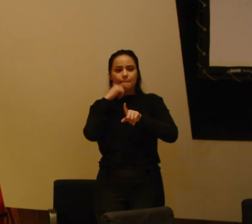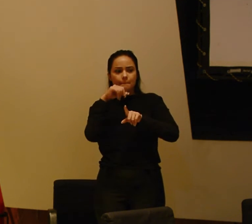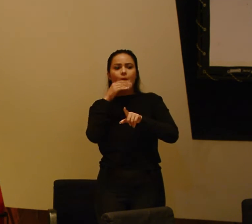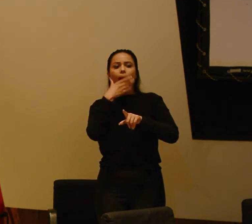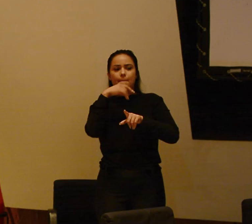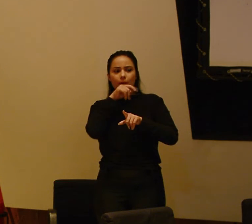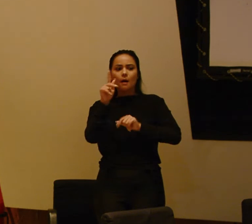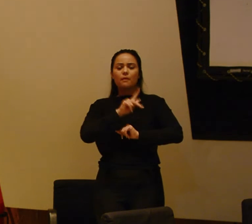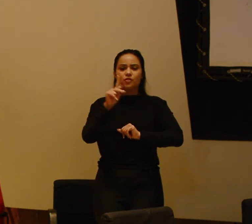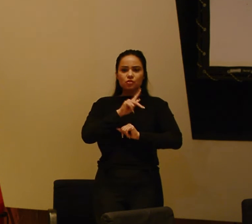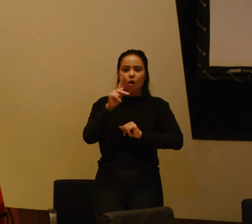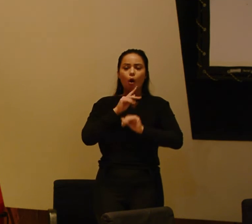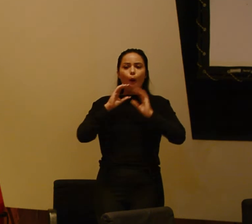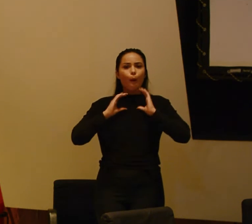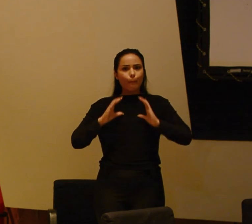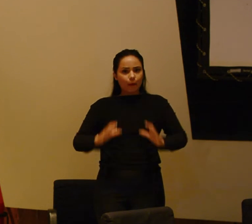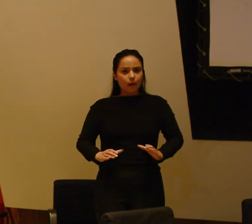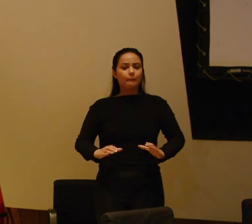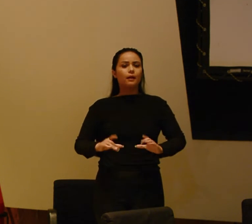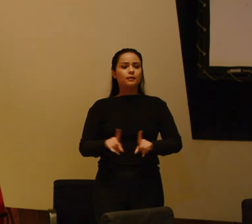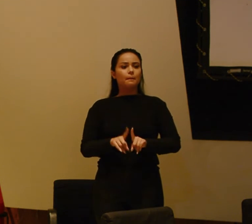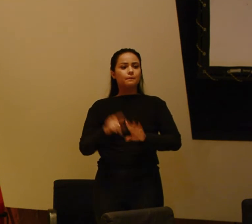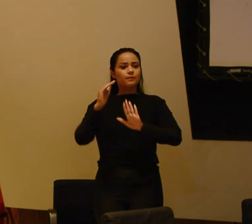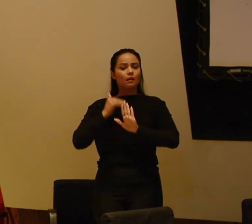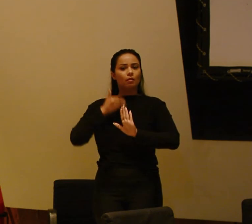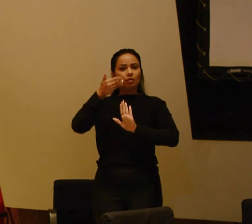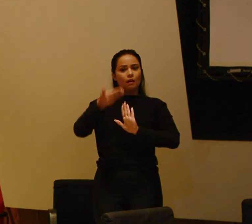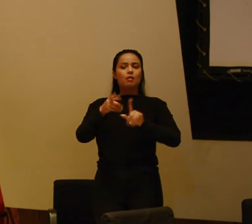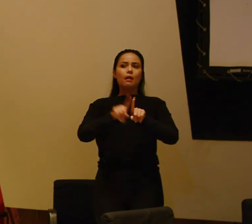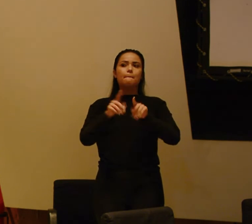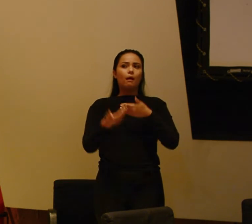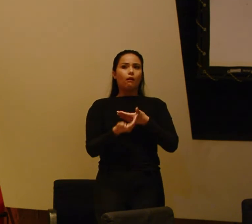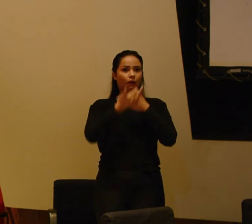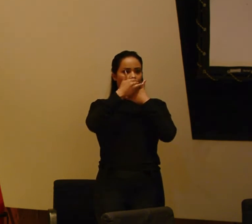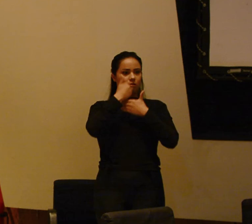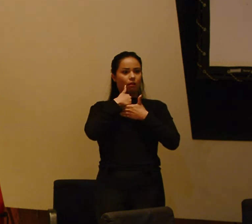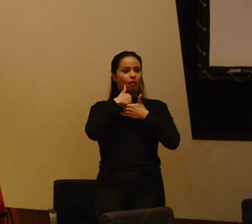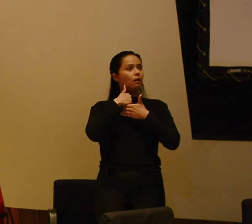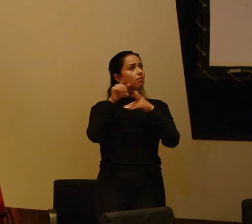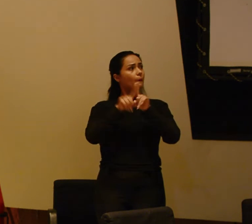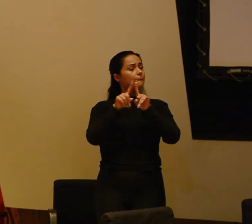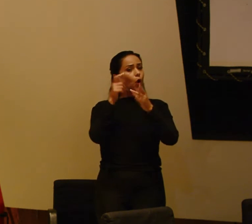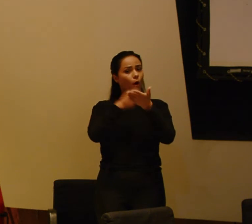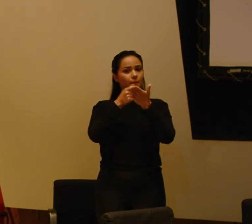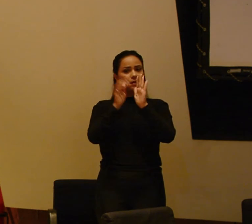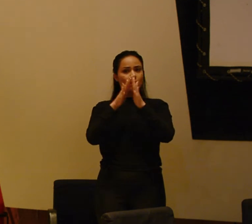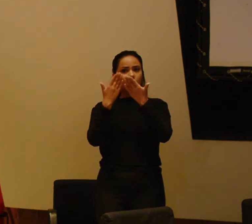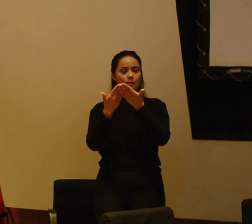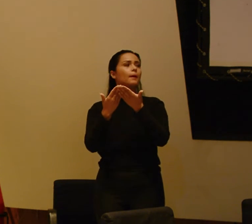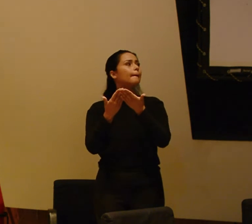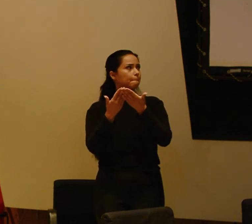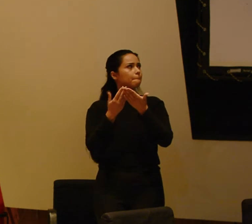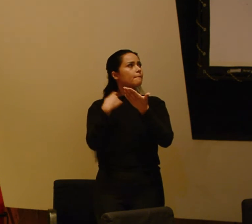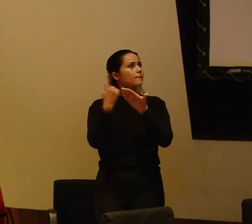professores, problemas de comportamento externalizantes e internalizantes, e também na competência acadêmica.